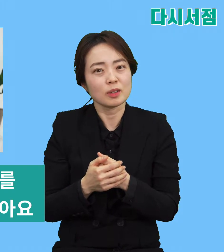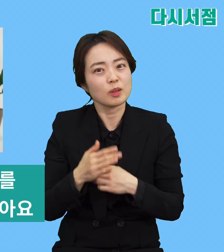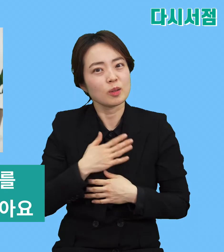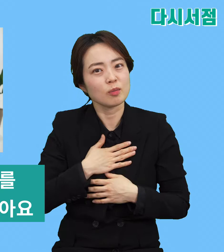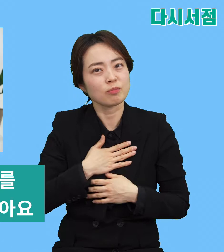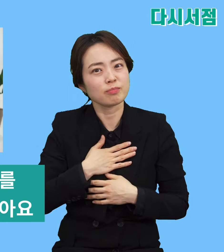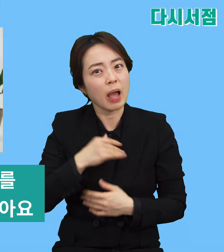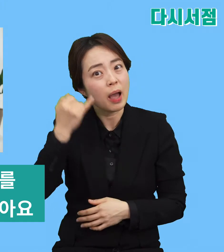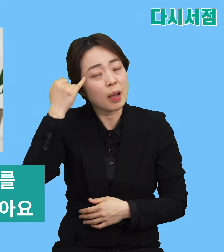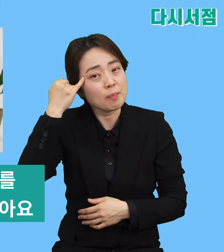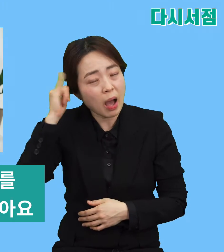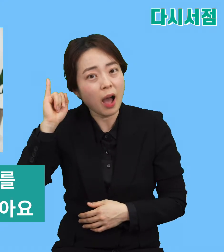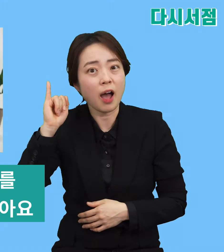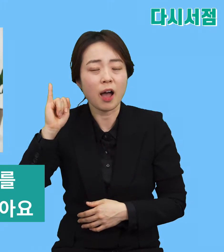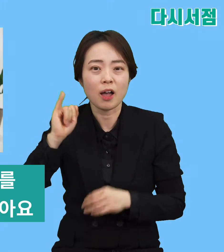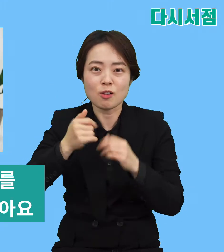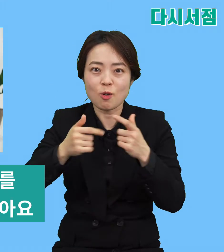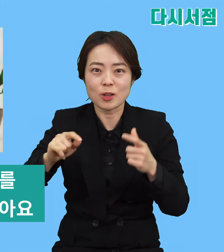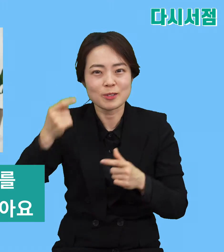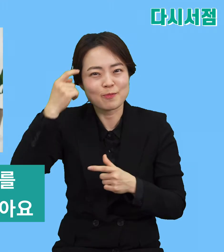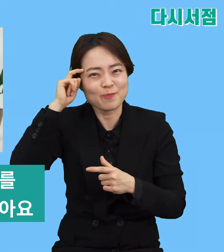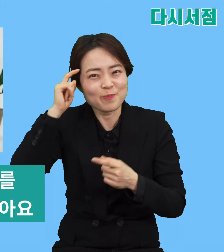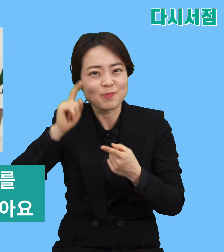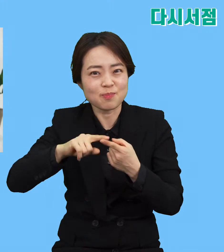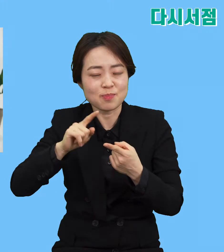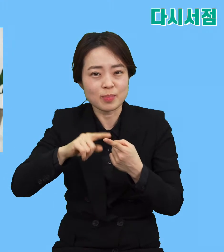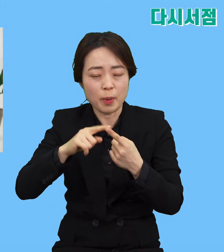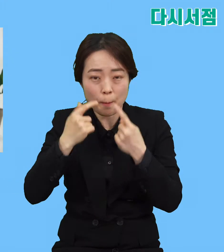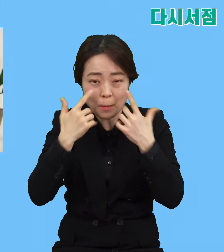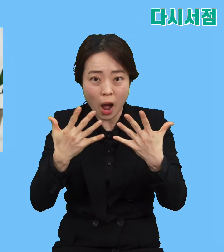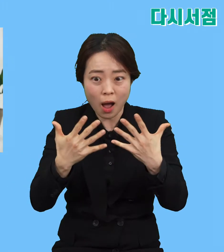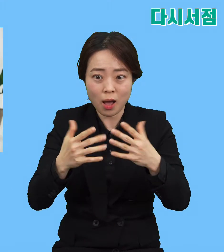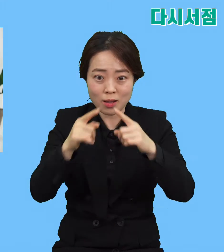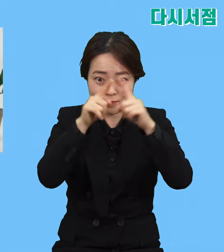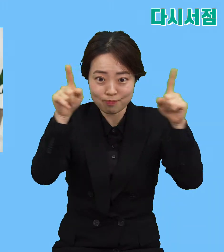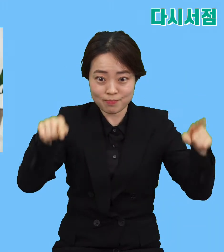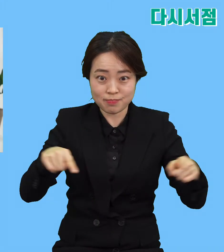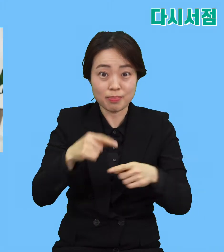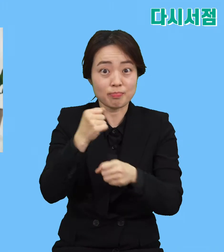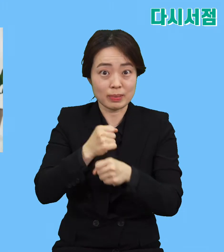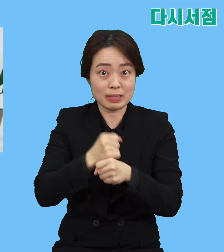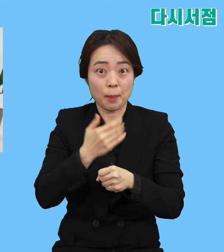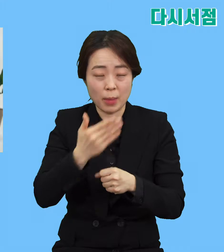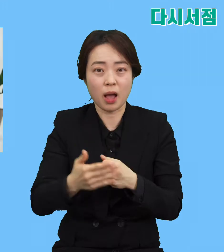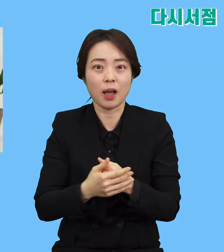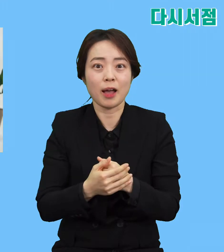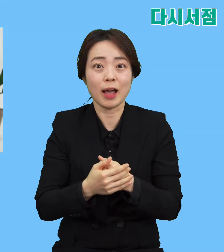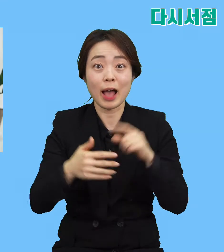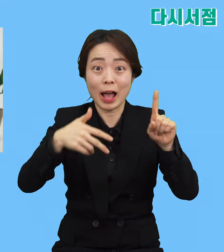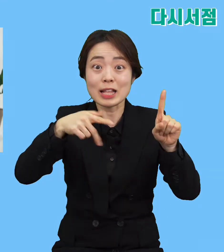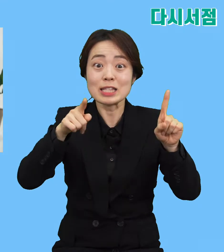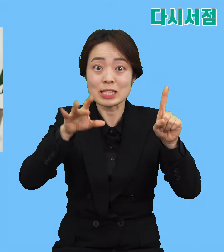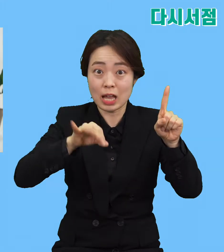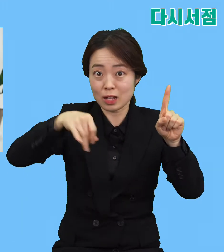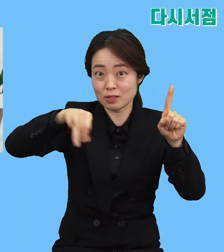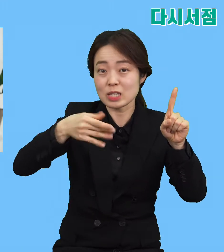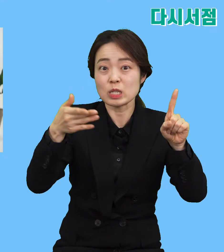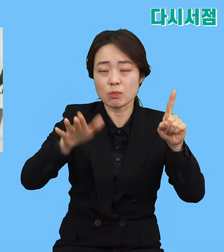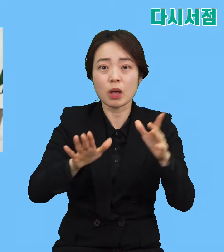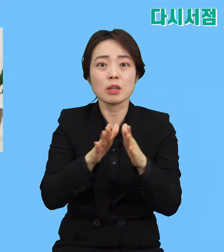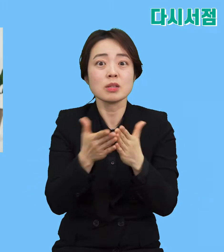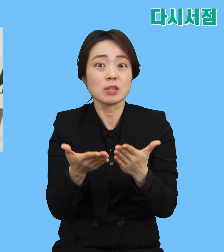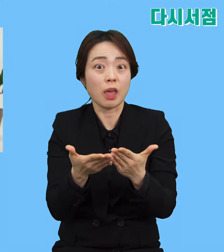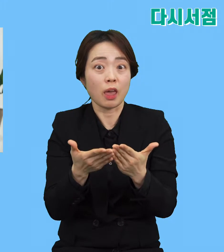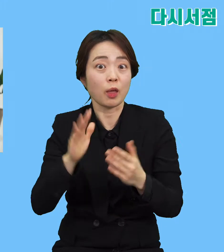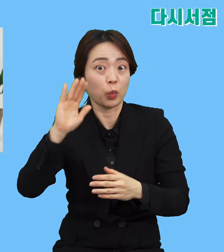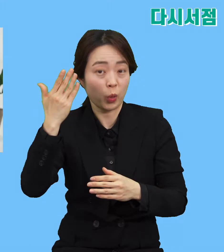아이디어라는 거를 한번 눈에 보이게 만들었잖아요. 이런 한쪽이지만 책이 될 수 있습니다라는 아이디어를. 근데